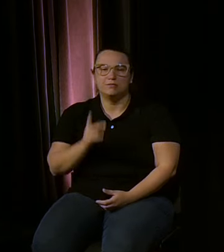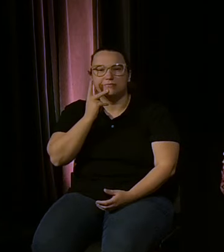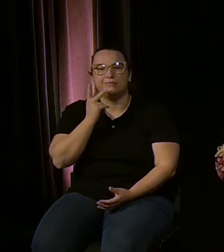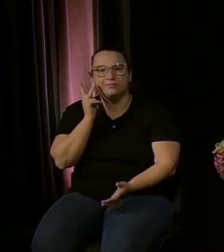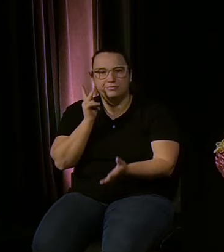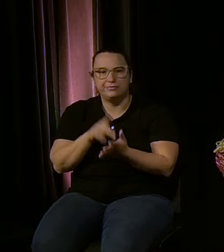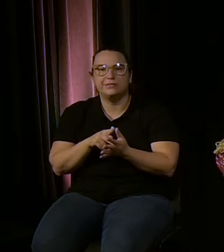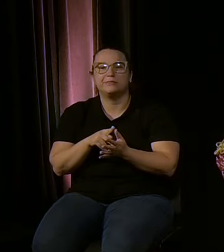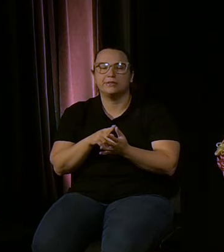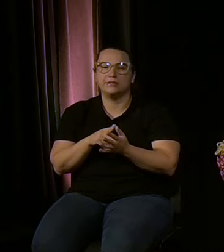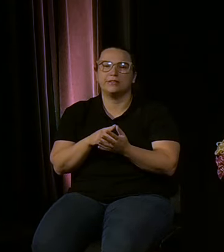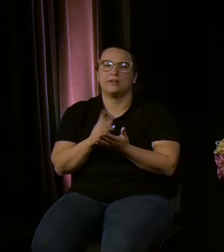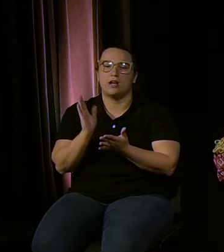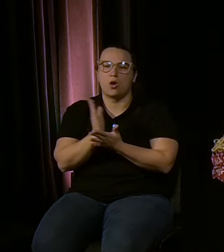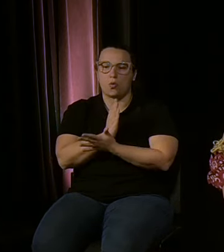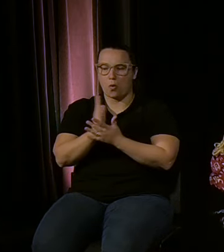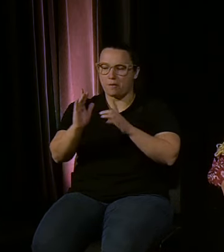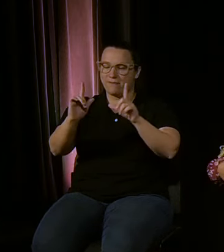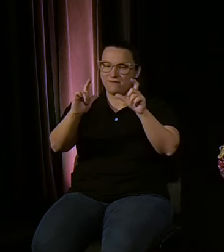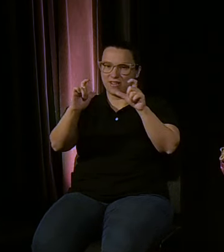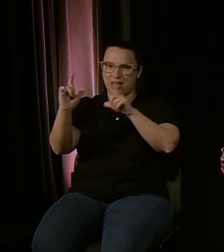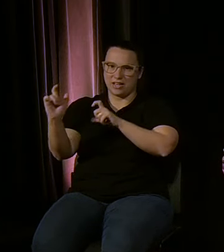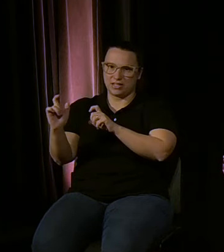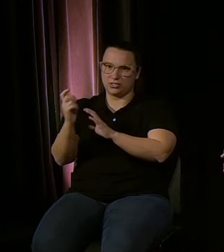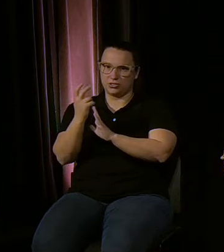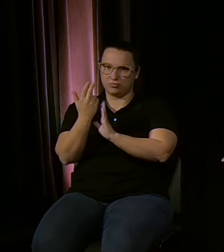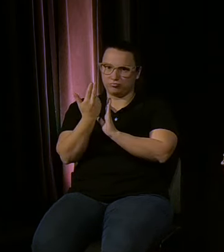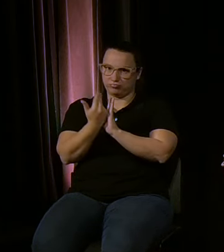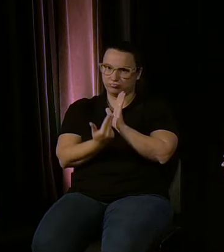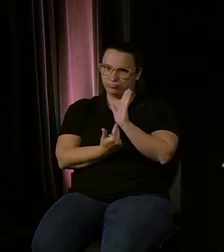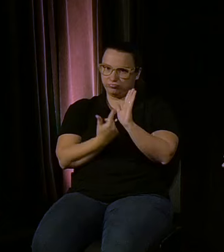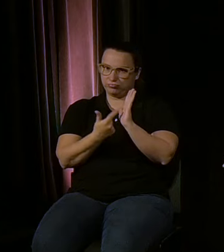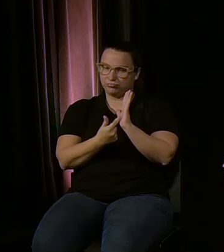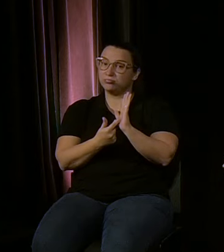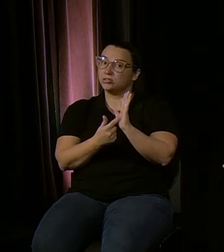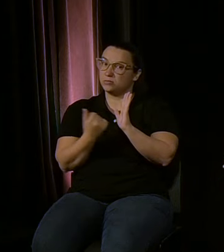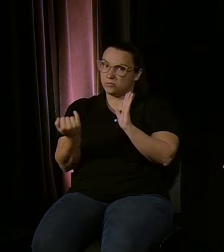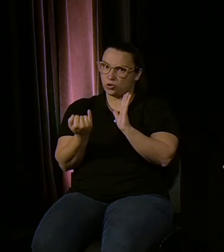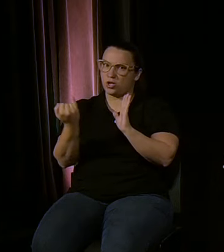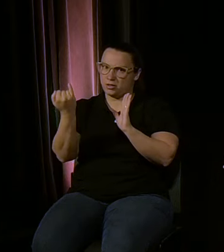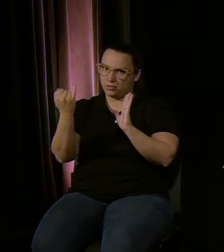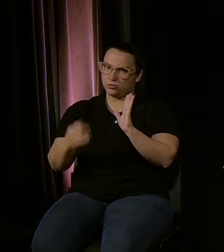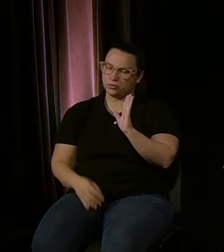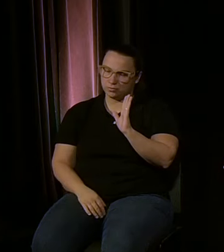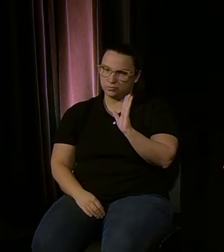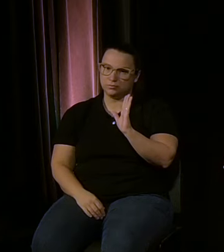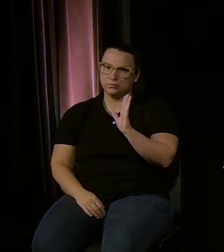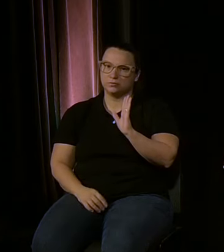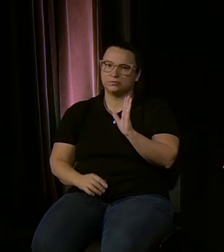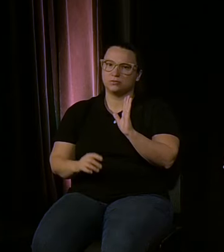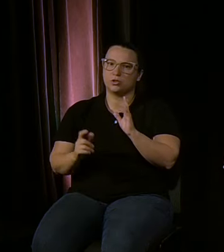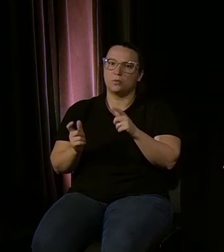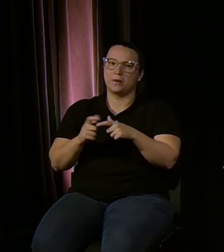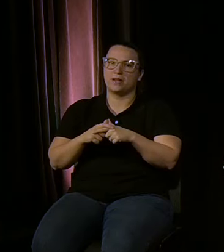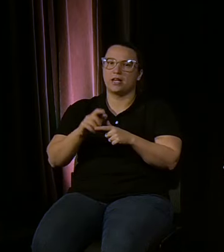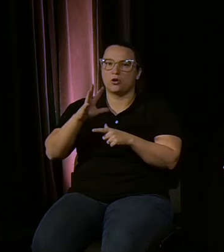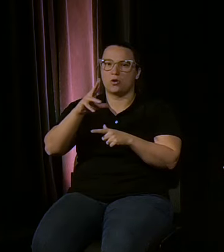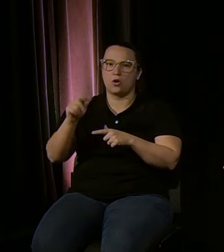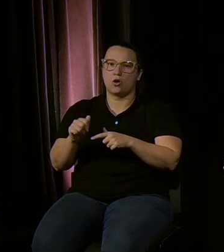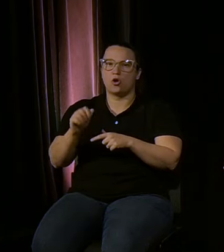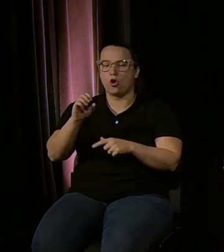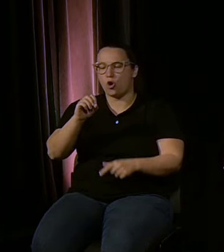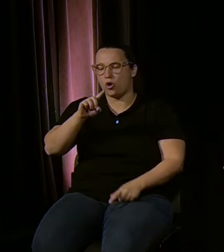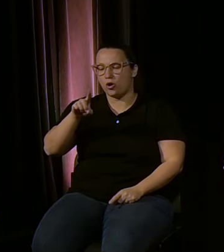reafirmar algumas imagens, e acho muito importante essa reafirmação também do Pequena África com o Zósimo,